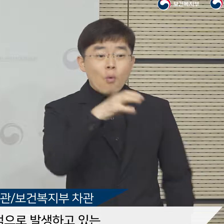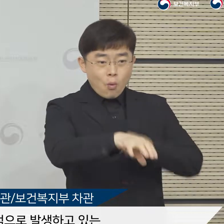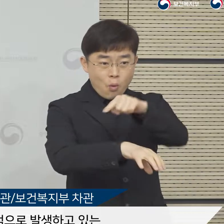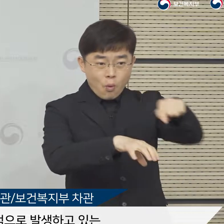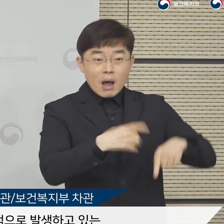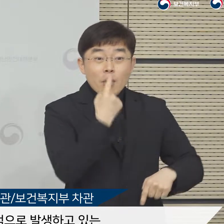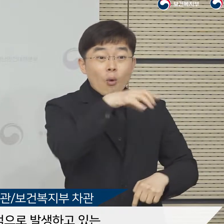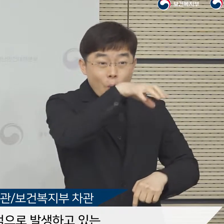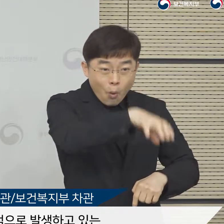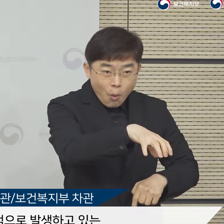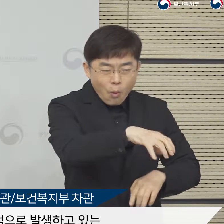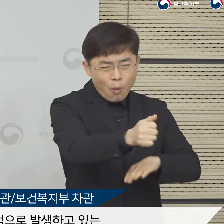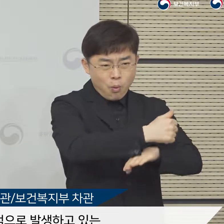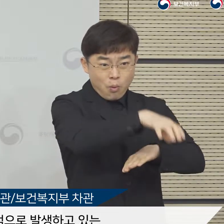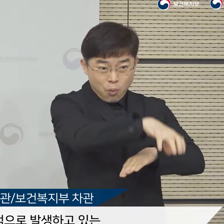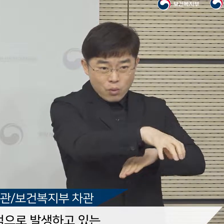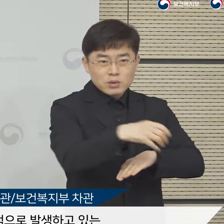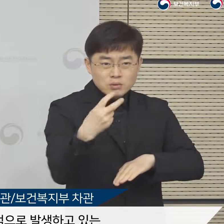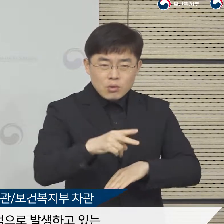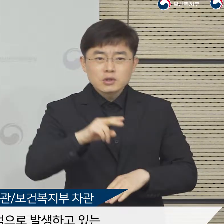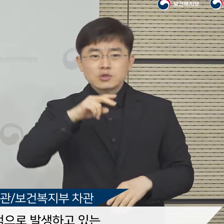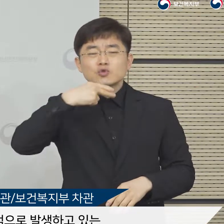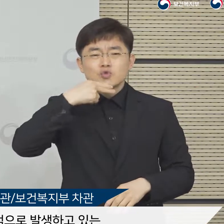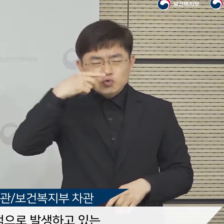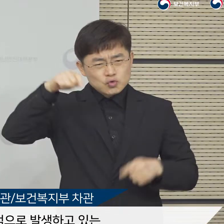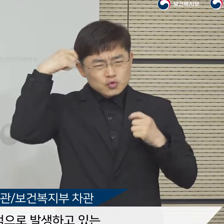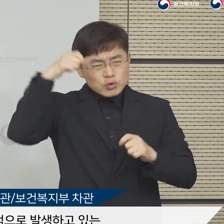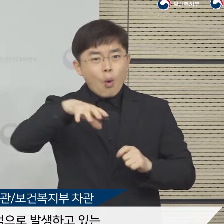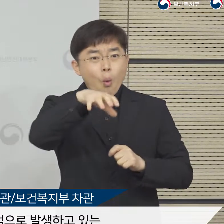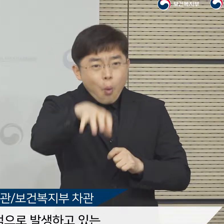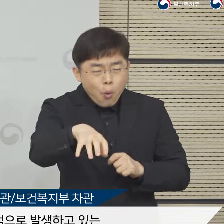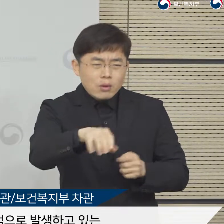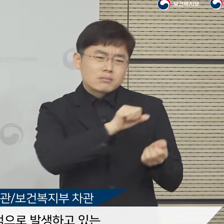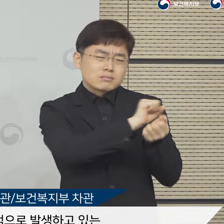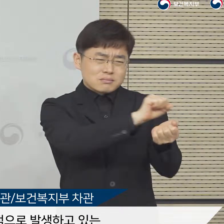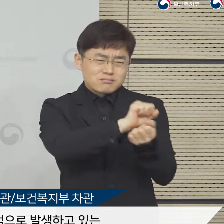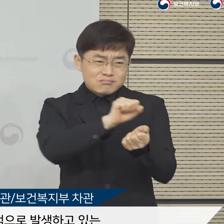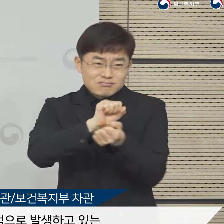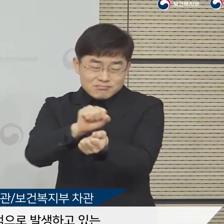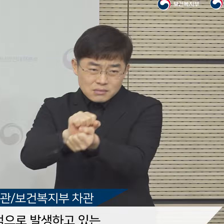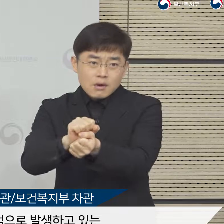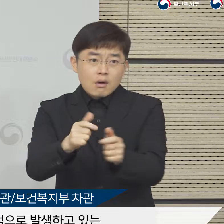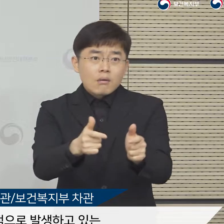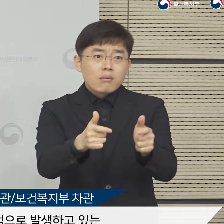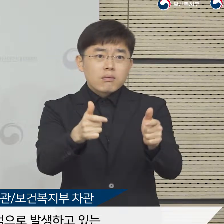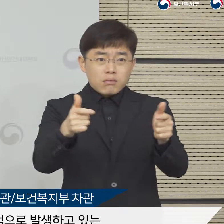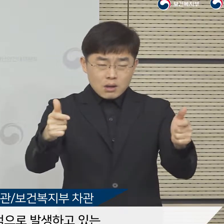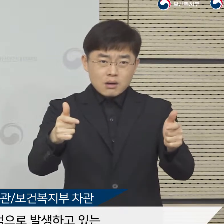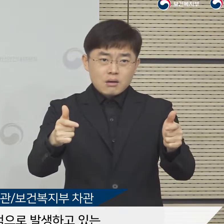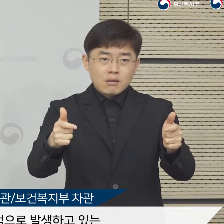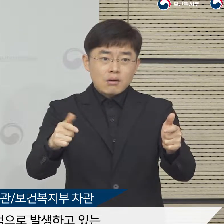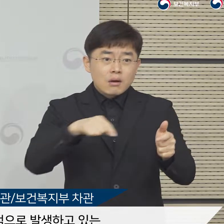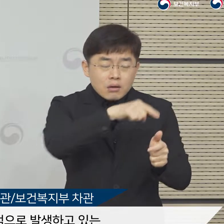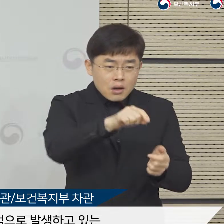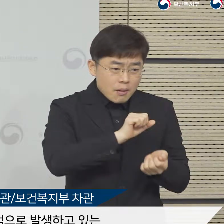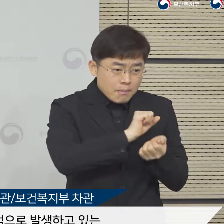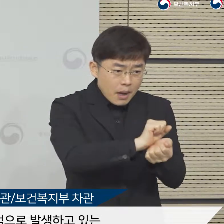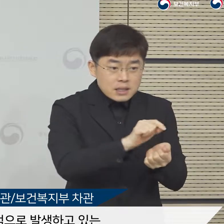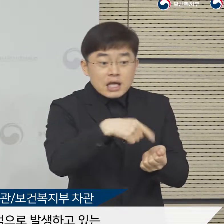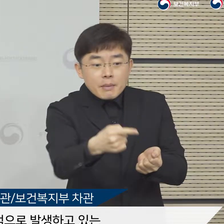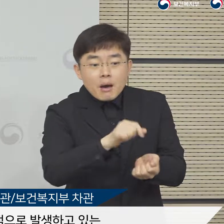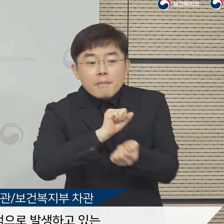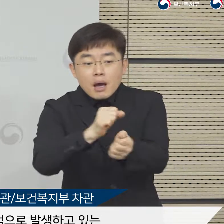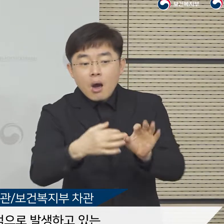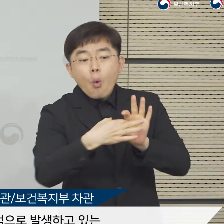학원, 유흥시설을 중심으로 계속적으로 발생하고 있는 산발적 집단 감염의 연결고리를